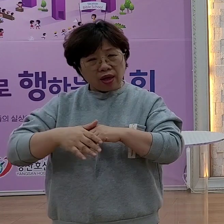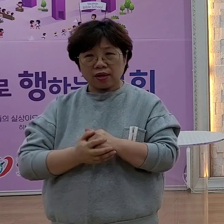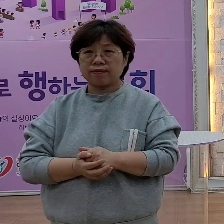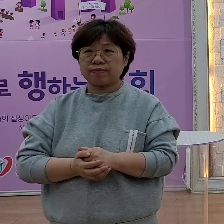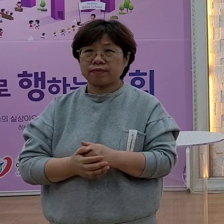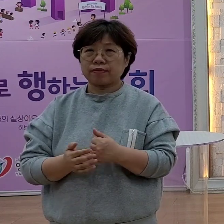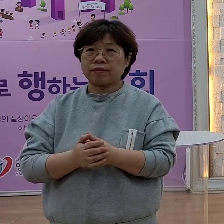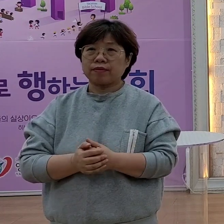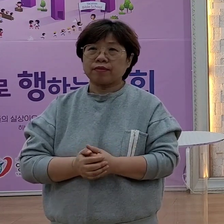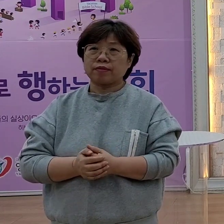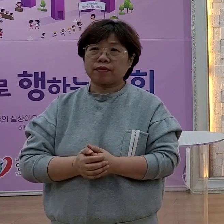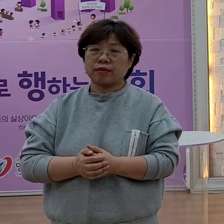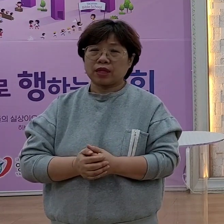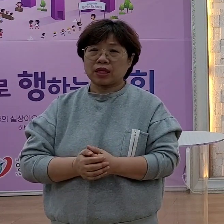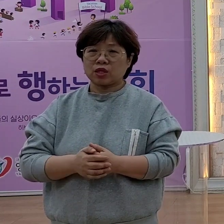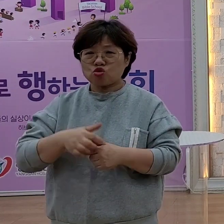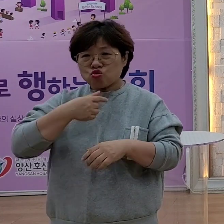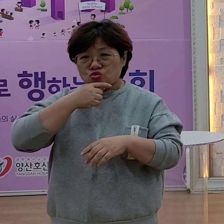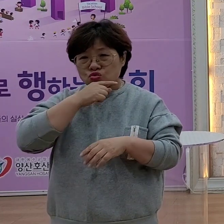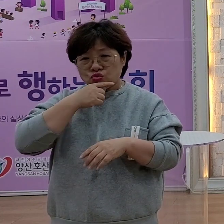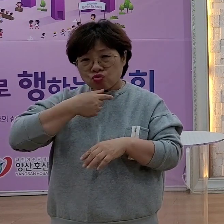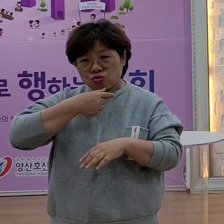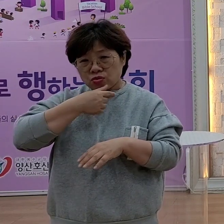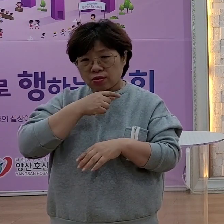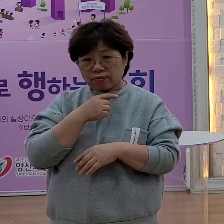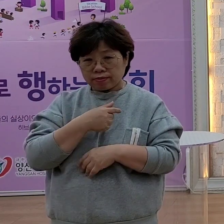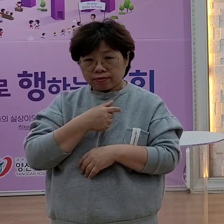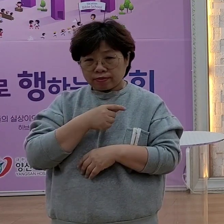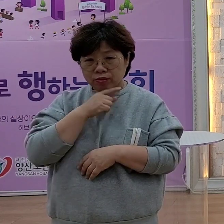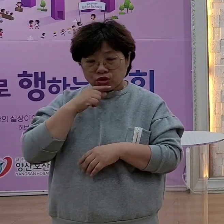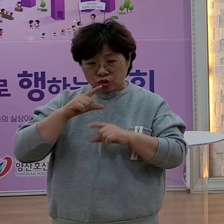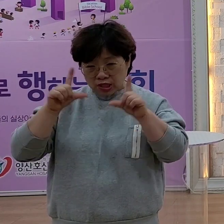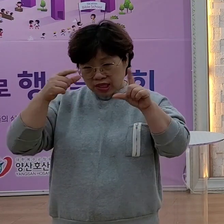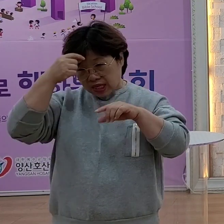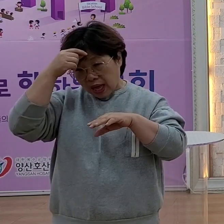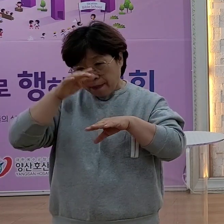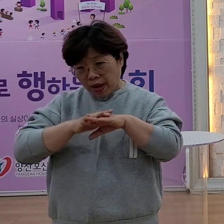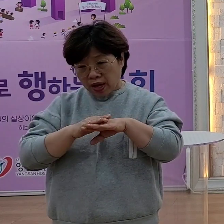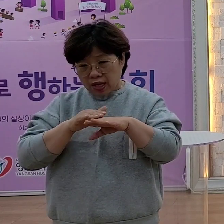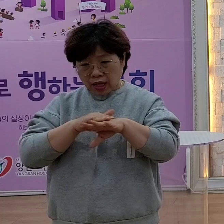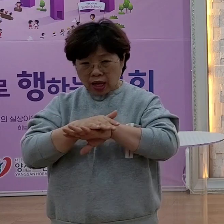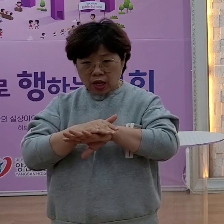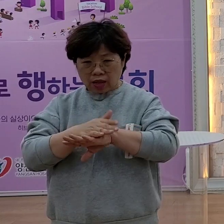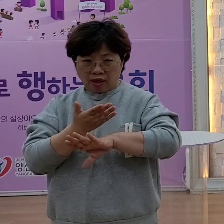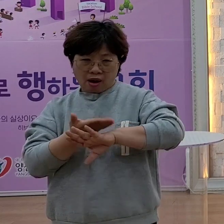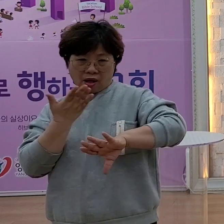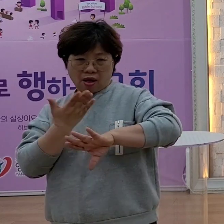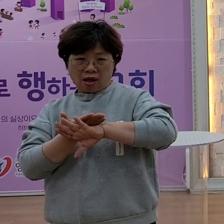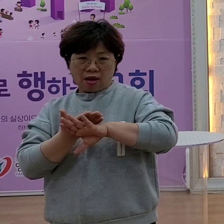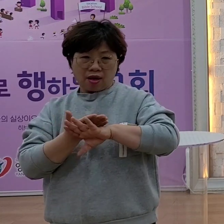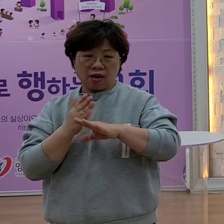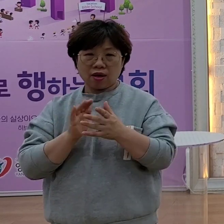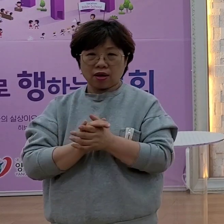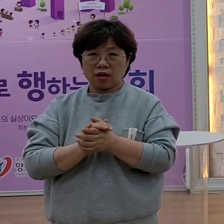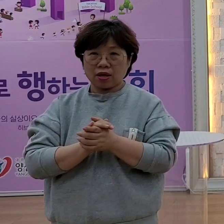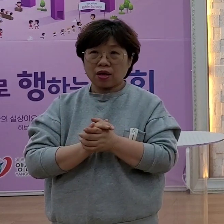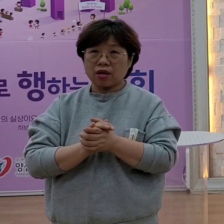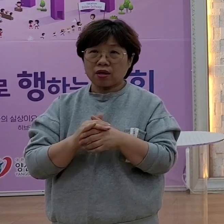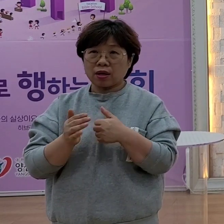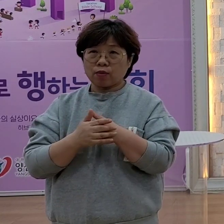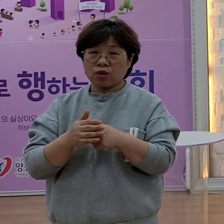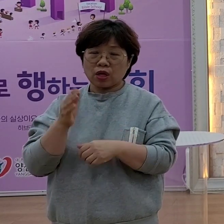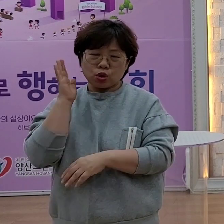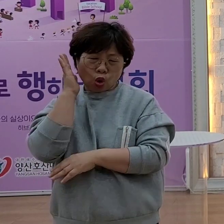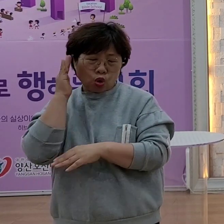그래서 똑같이 이렇게 설교 형식으로 하기보다는 이렇게 강의 형식으로 이제 성경